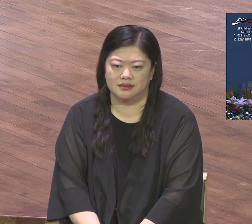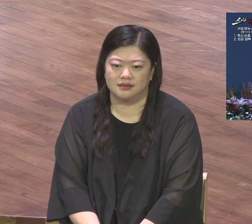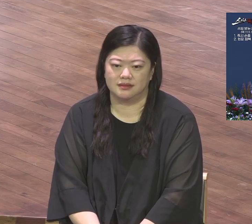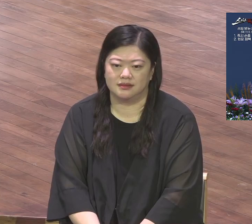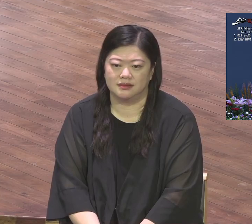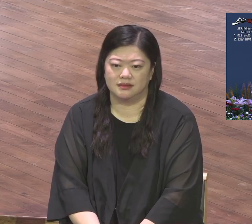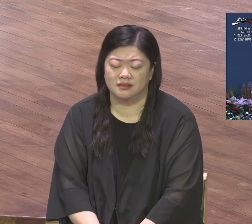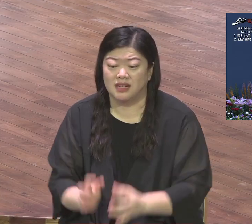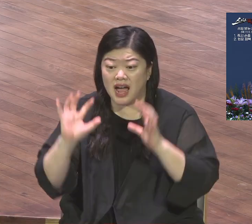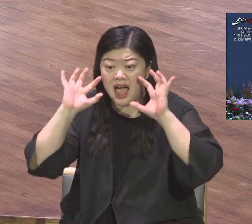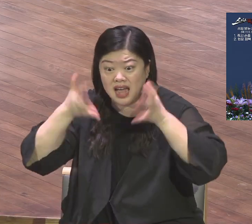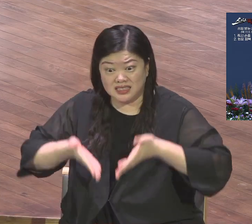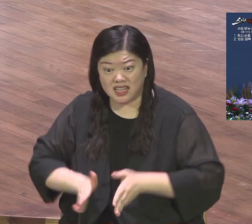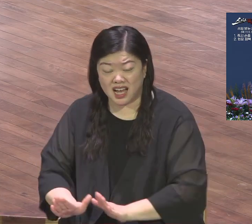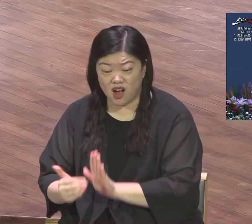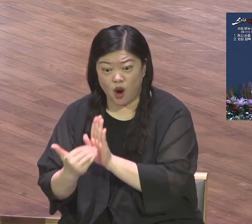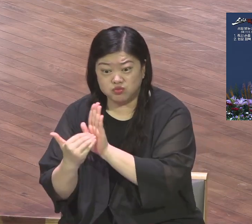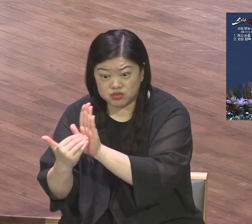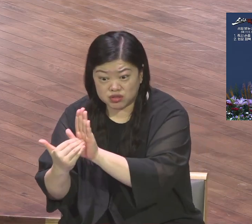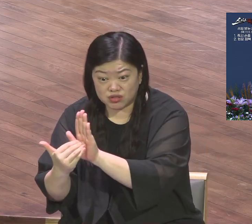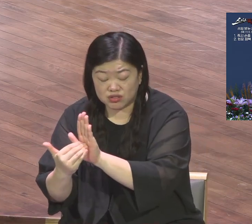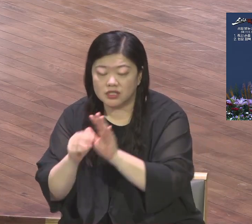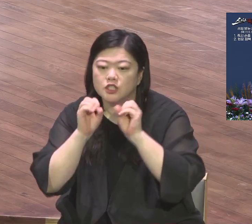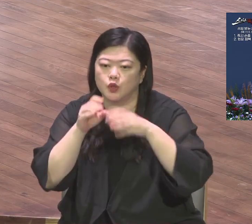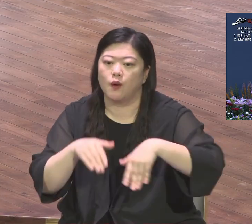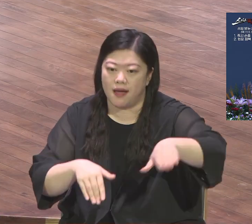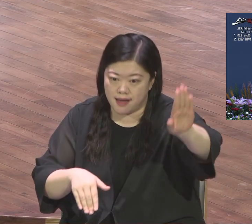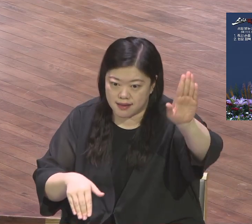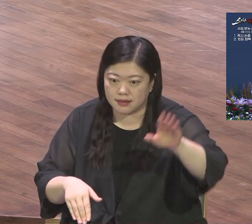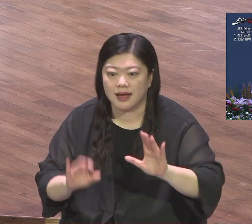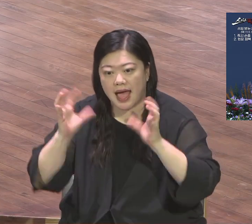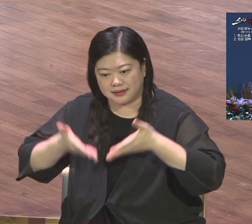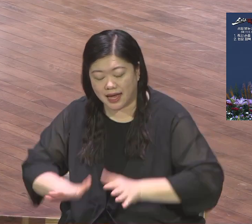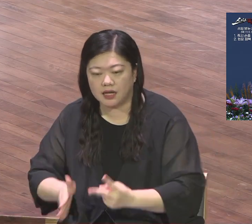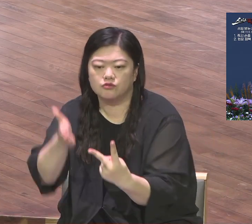아이 낳기 싫으면 전도를 많이 하든지. 자,